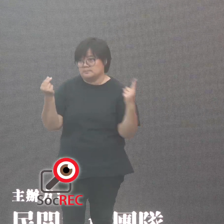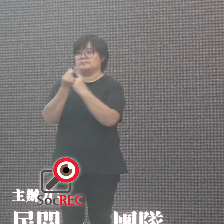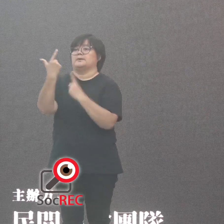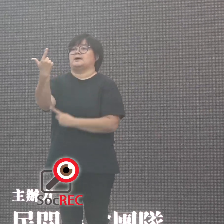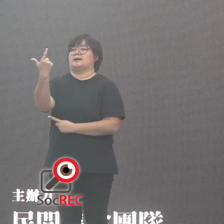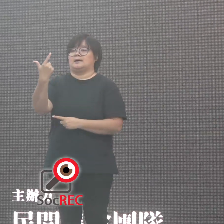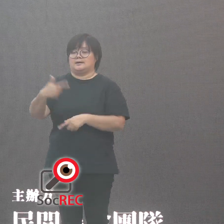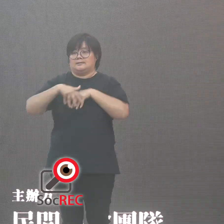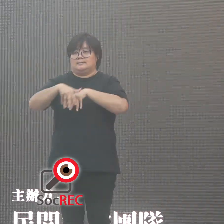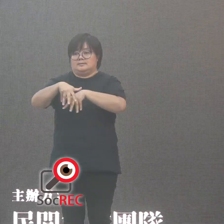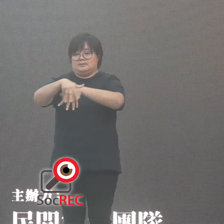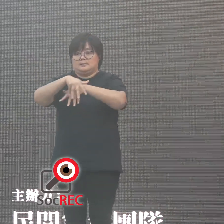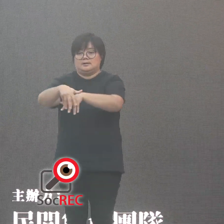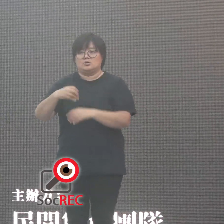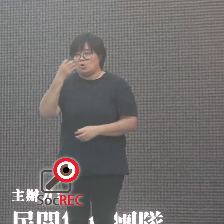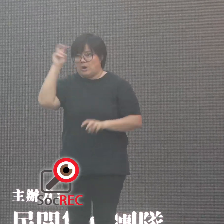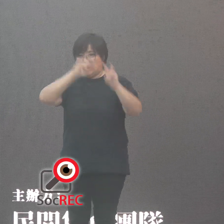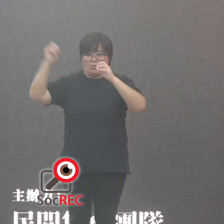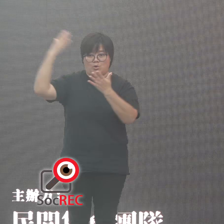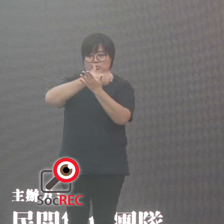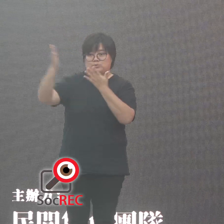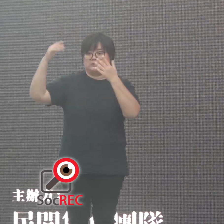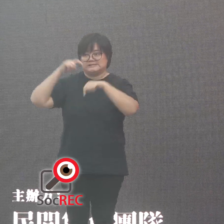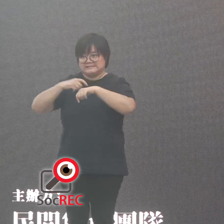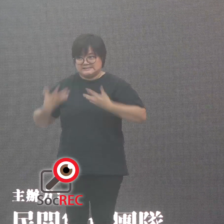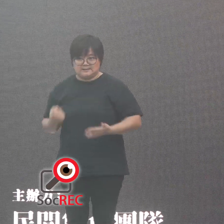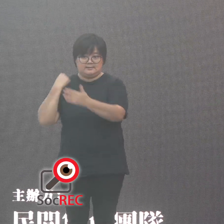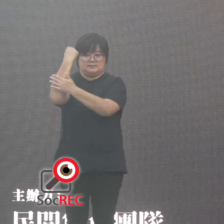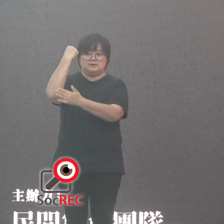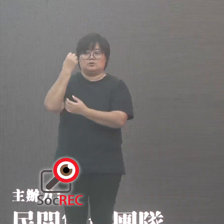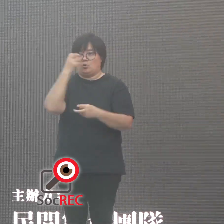光復香港！光復香港！